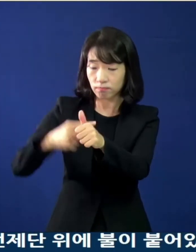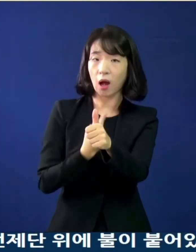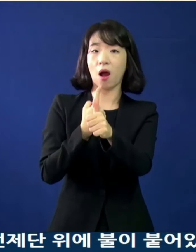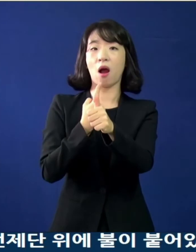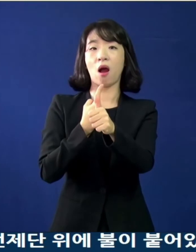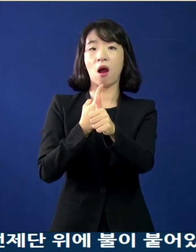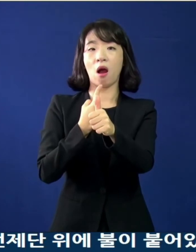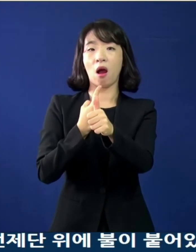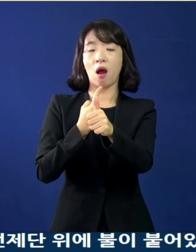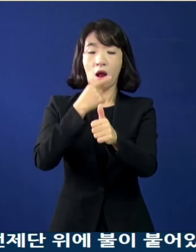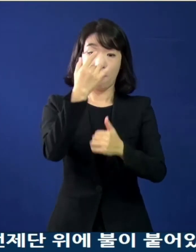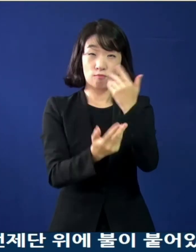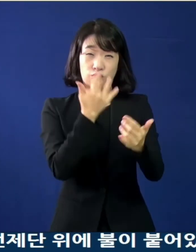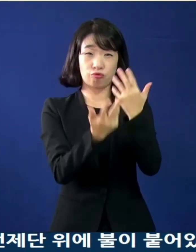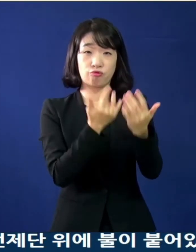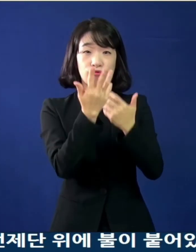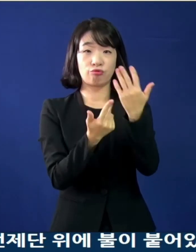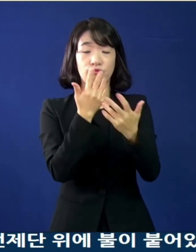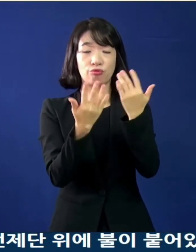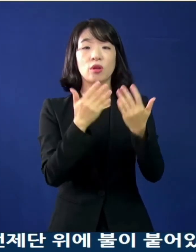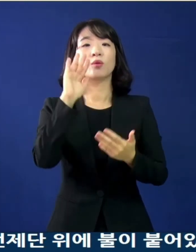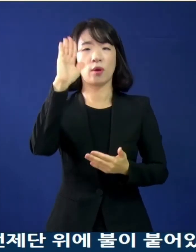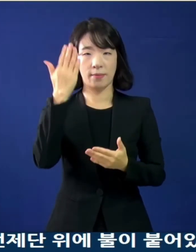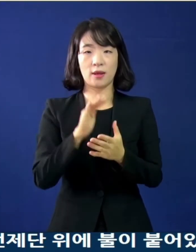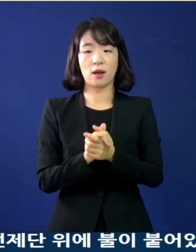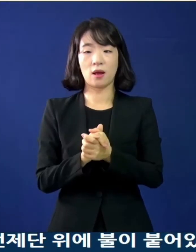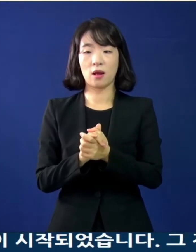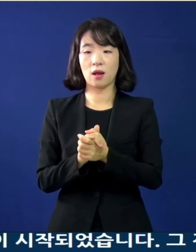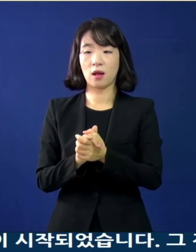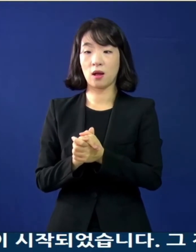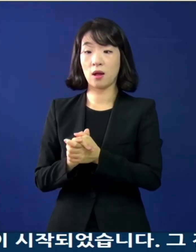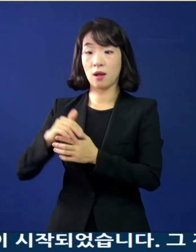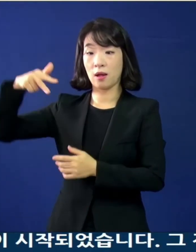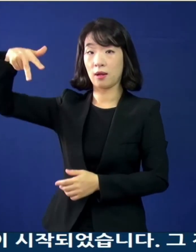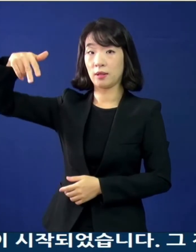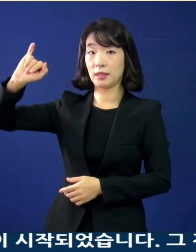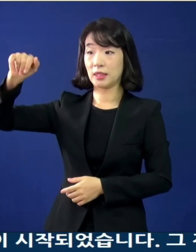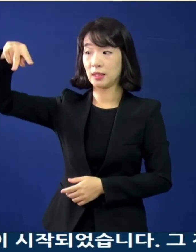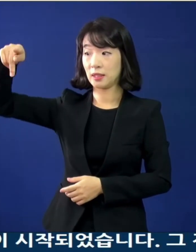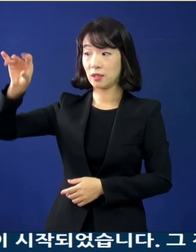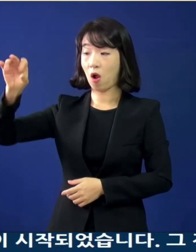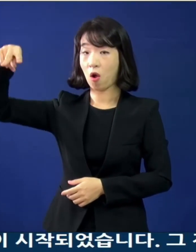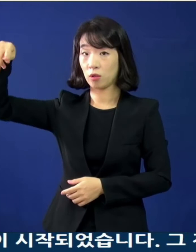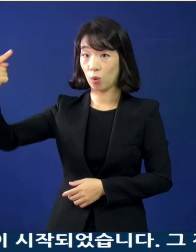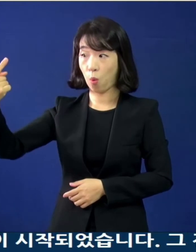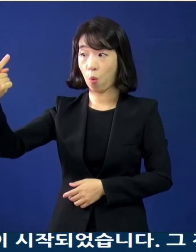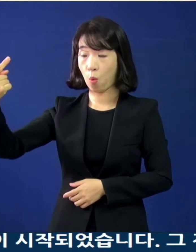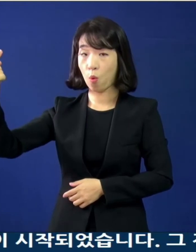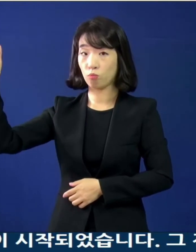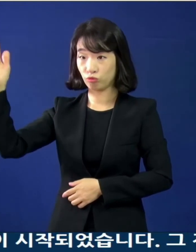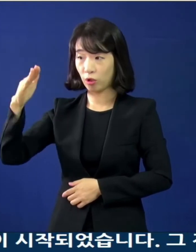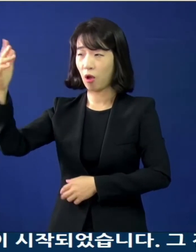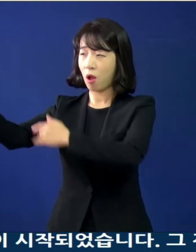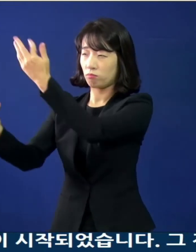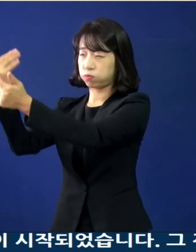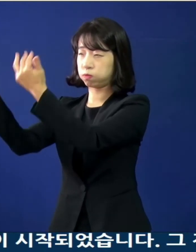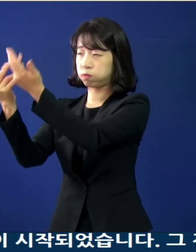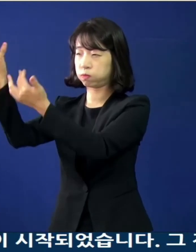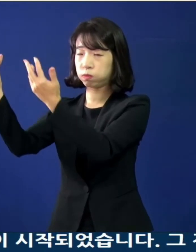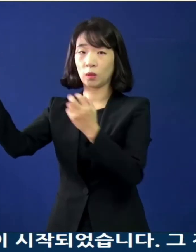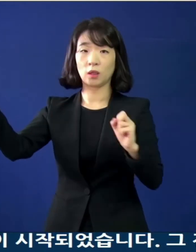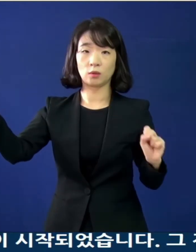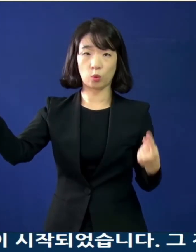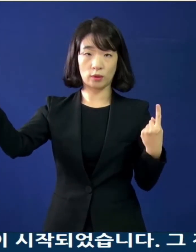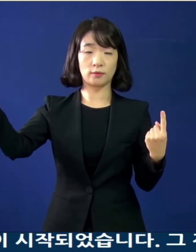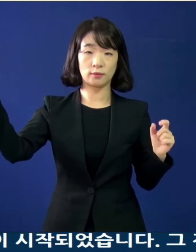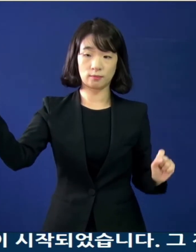성막으로부터, 지성소겠죠? 지성소로부터 나와서 제단에 불을 팍 붙여놓은 거예요. 제단 작동식의